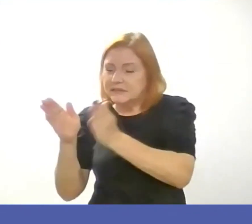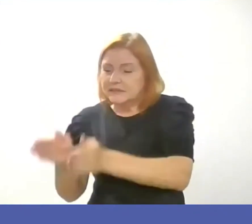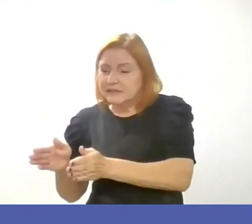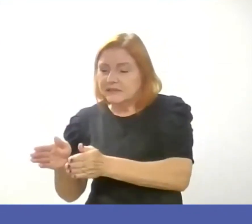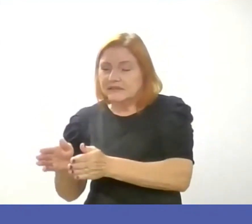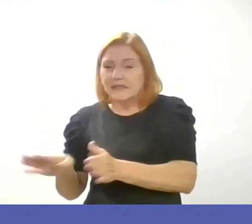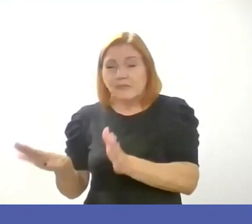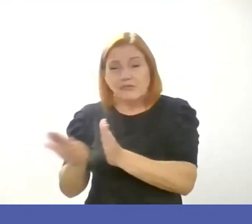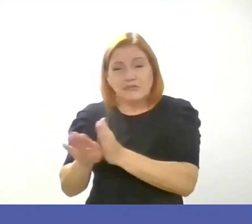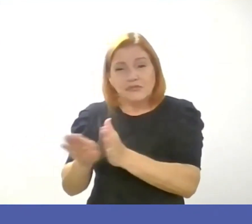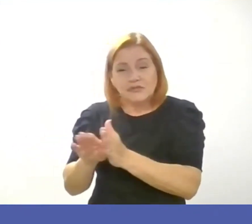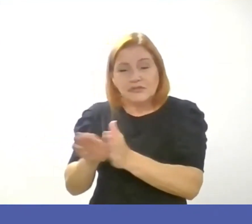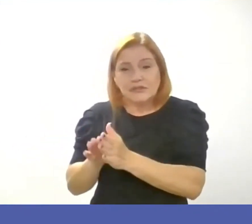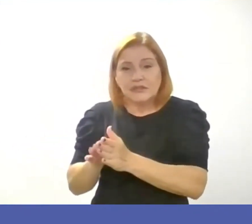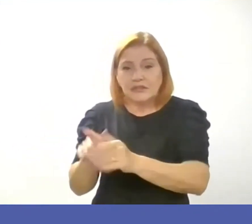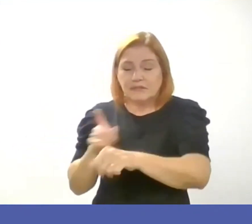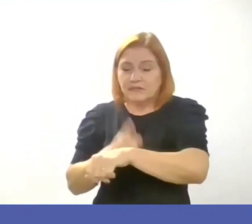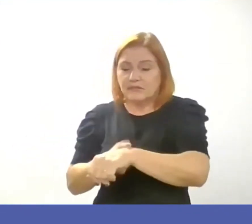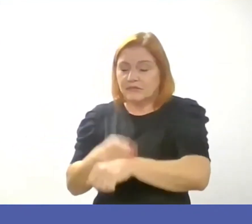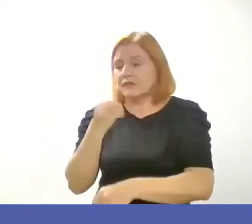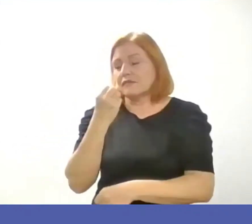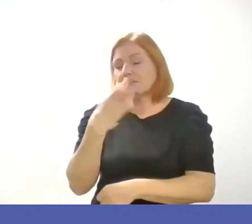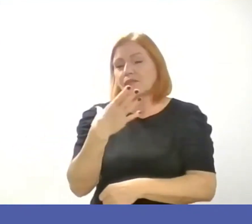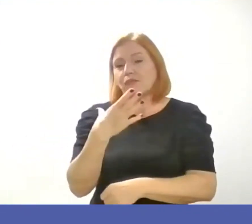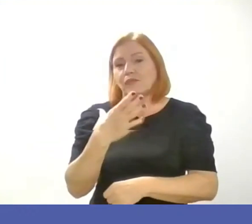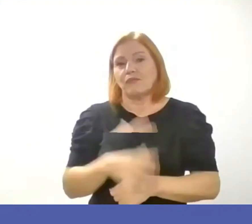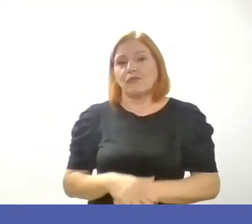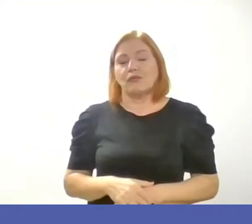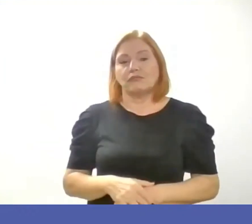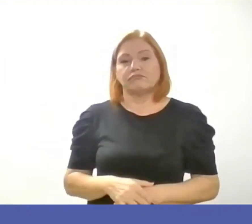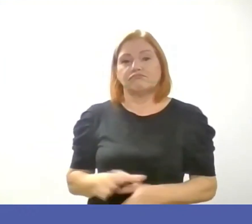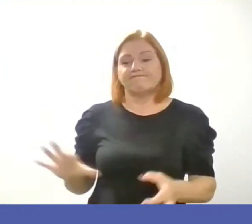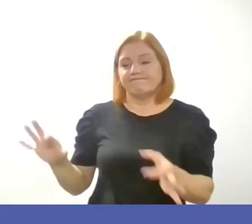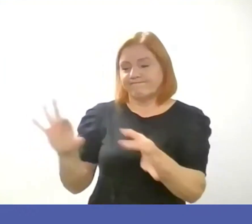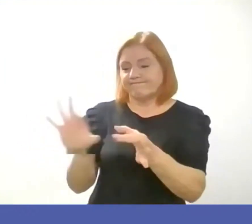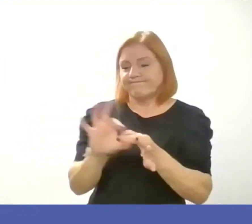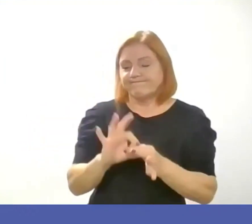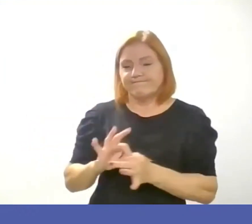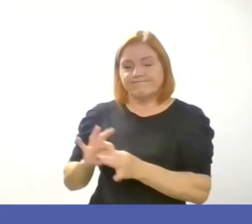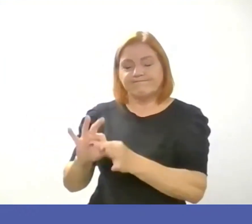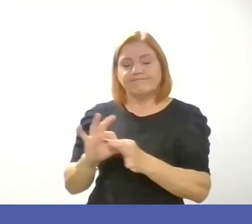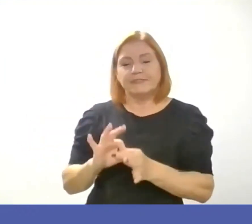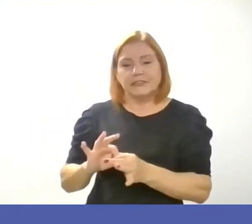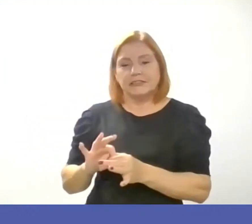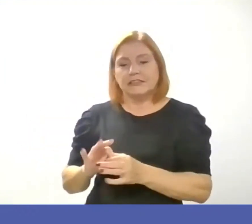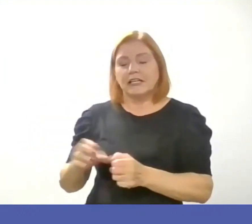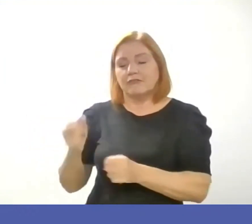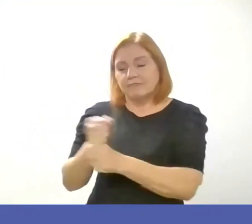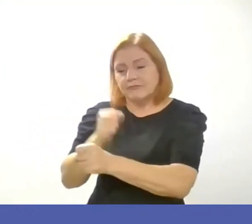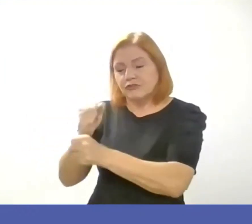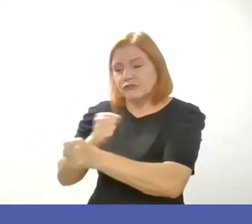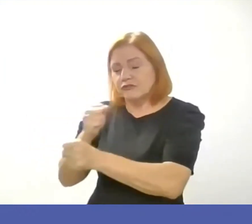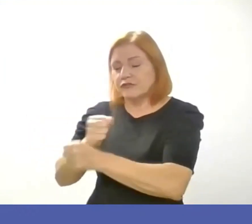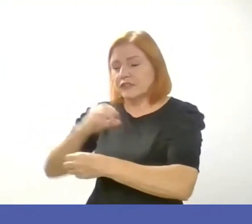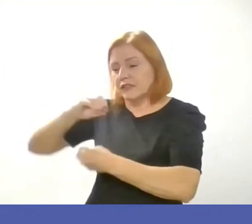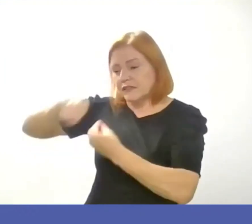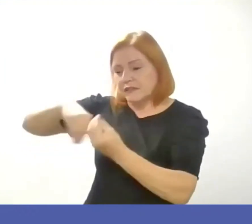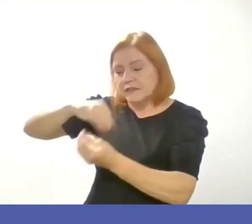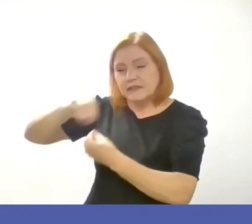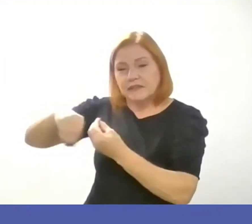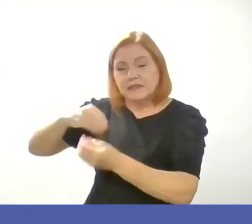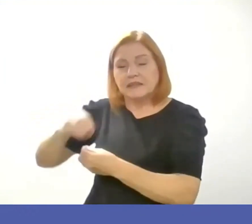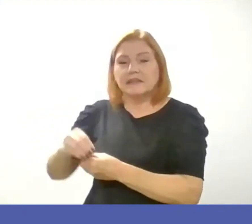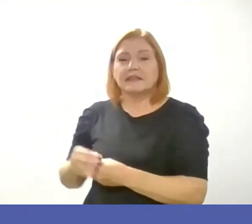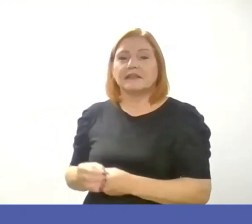bom, de coesão, de edificação entre nós, de unidade, de